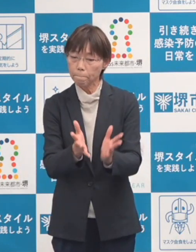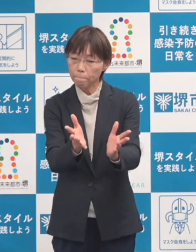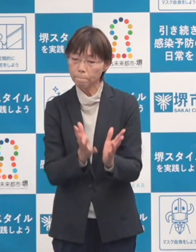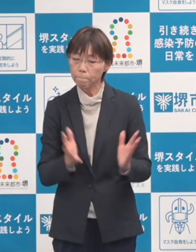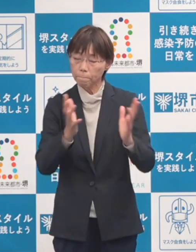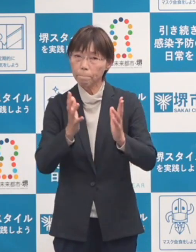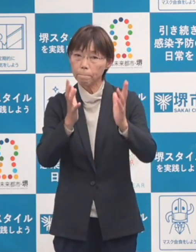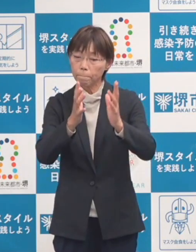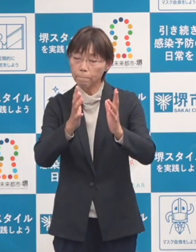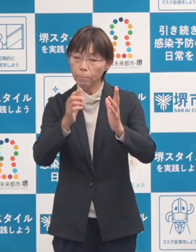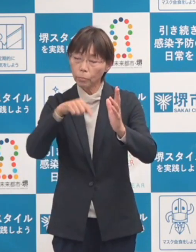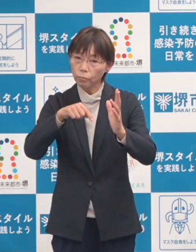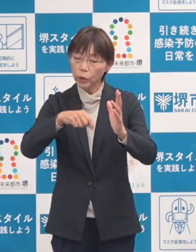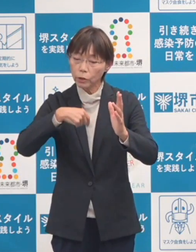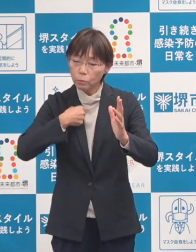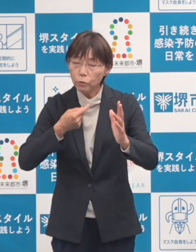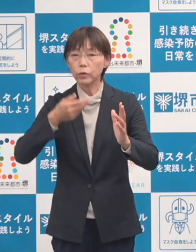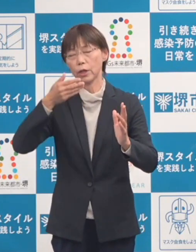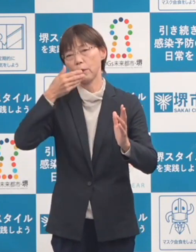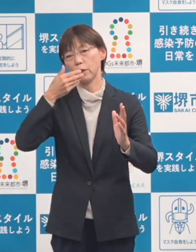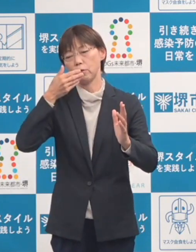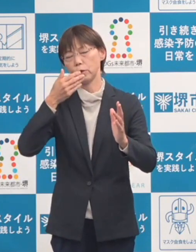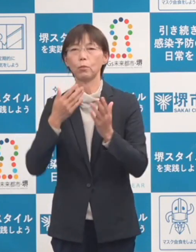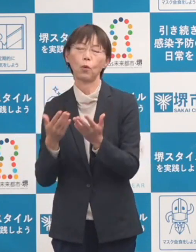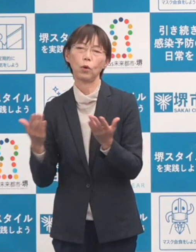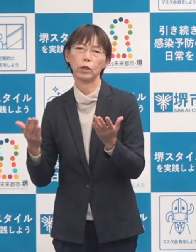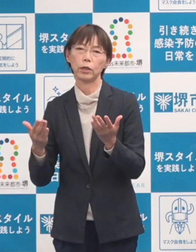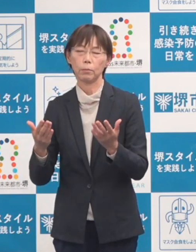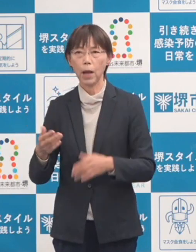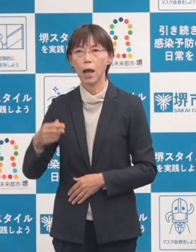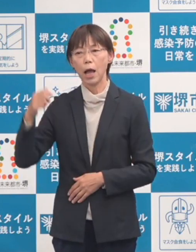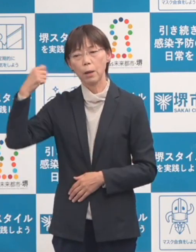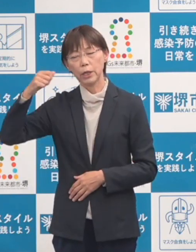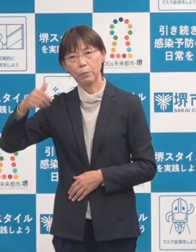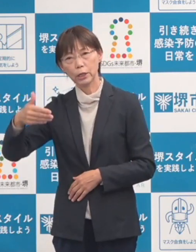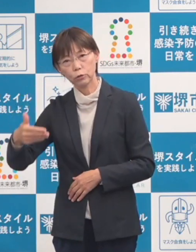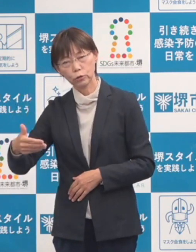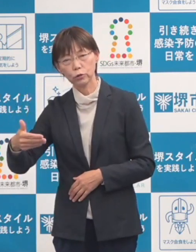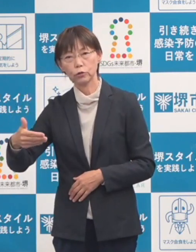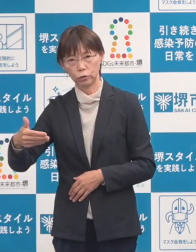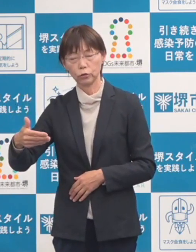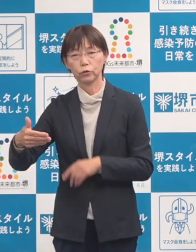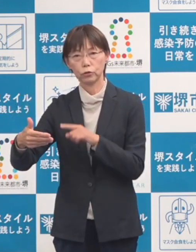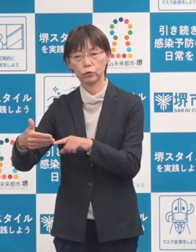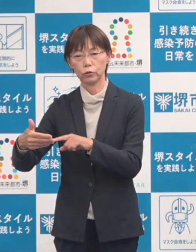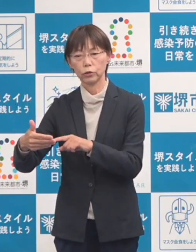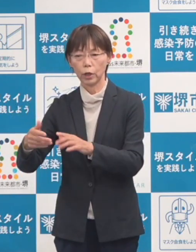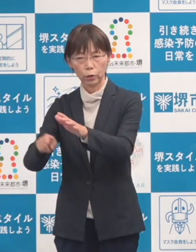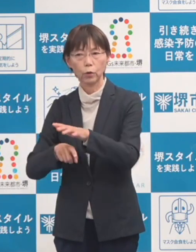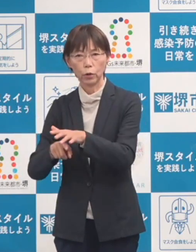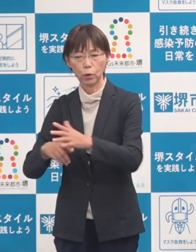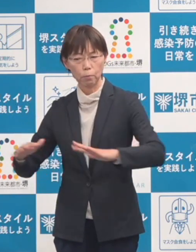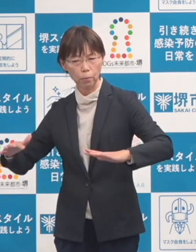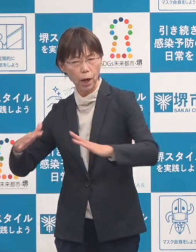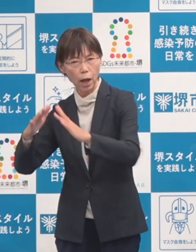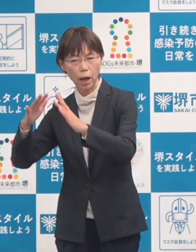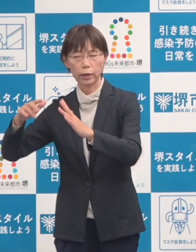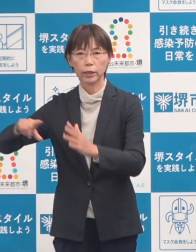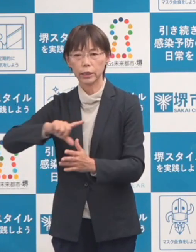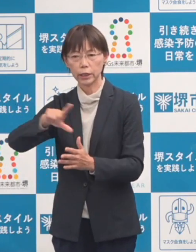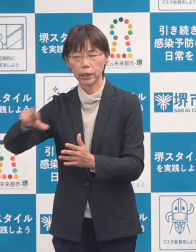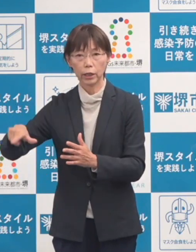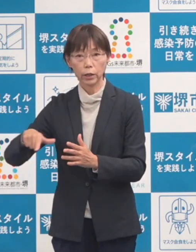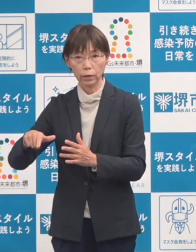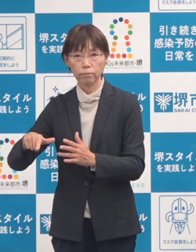ている方も多くいらっしゃいますので、おそらく南区であったり農業が盛んな地域においてはそういう認識はあるのかなと。でこれから